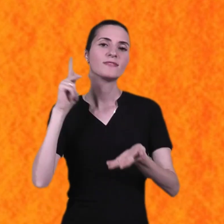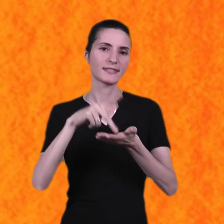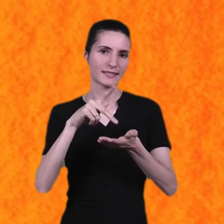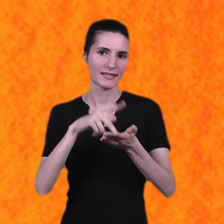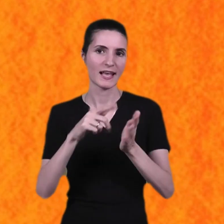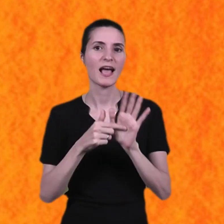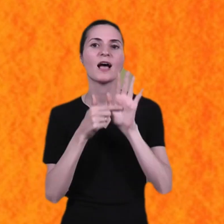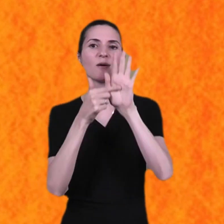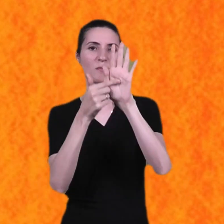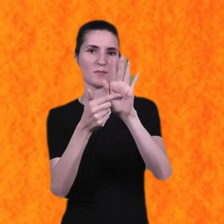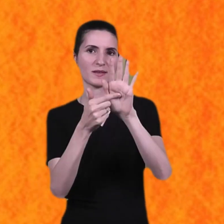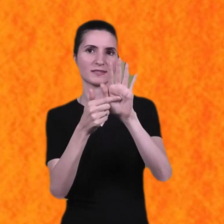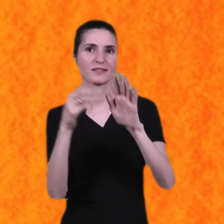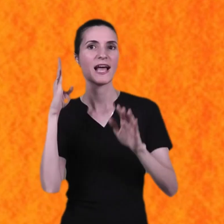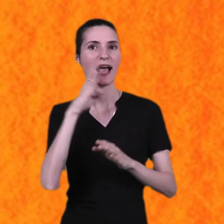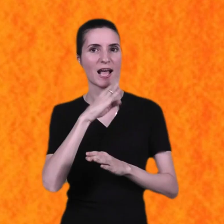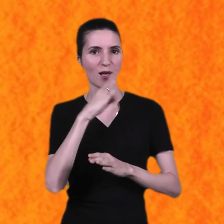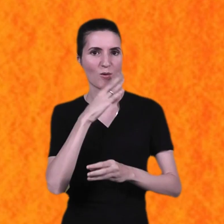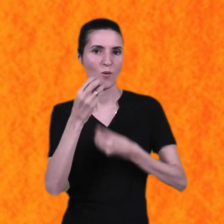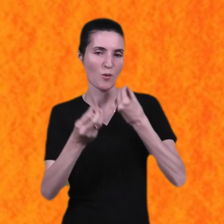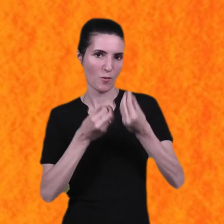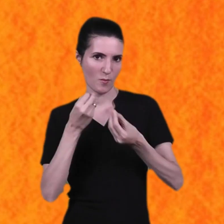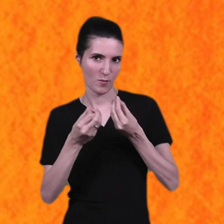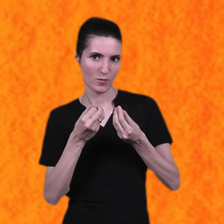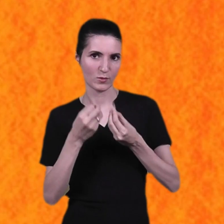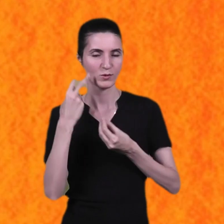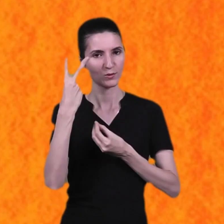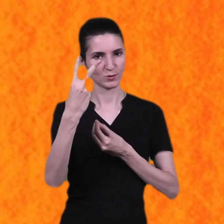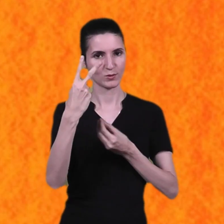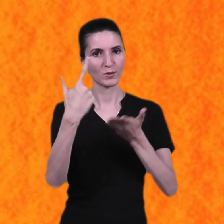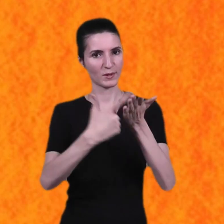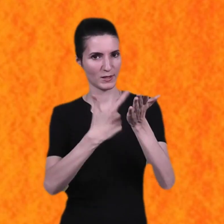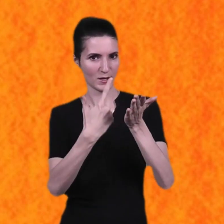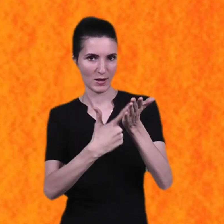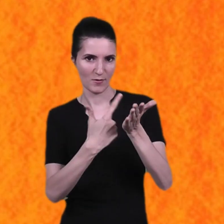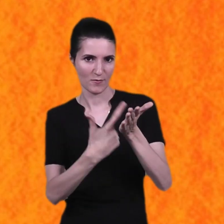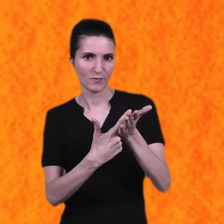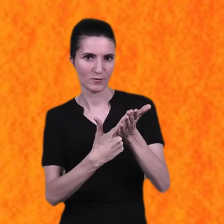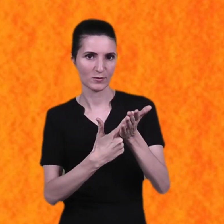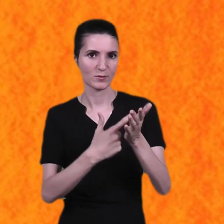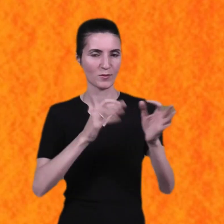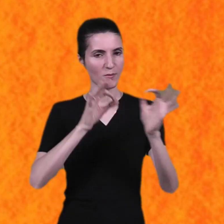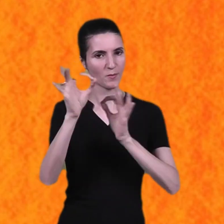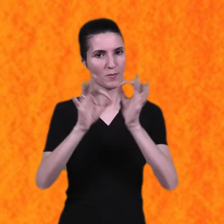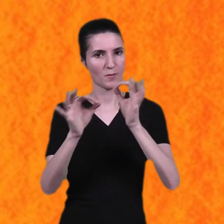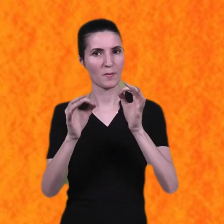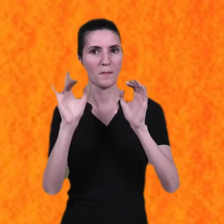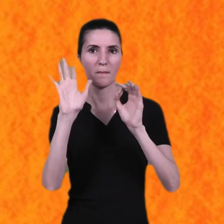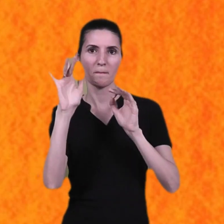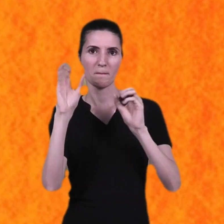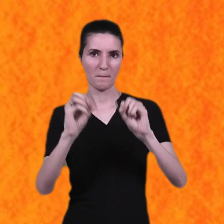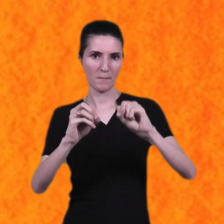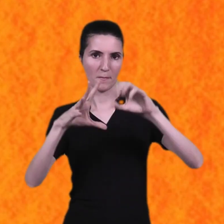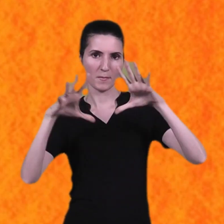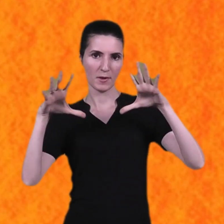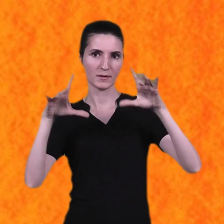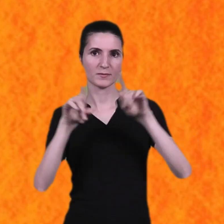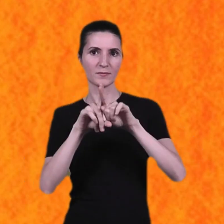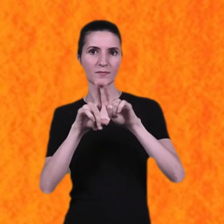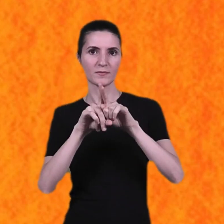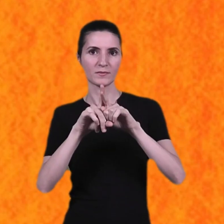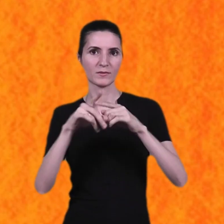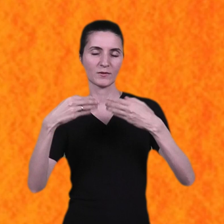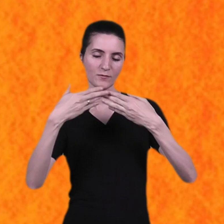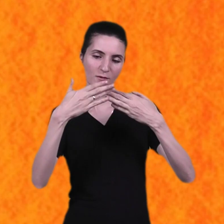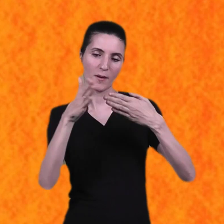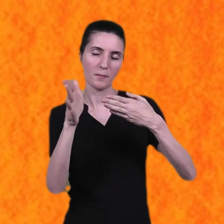Então, apresentando rapidamente os nossos 2 livros do projeto, Alexandre? Isso aí. O Mãos Mágicas, eu